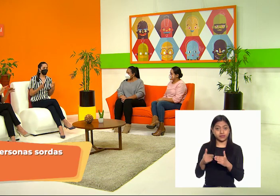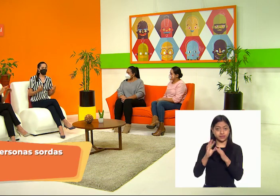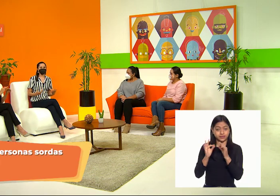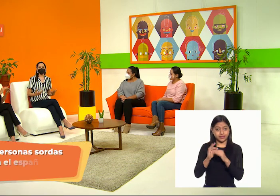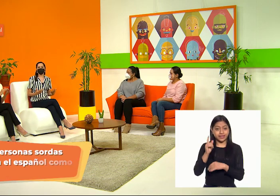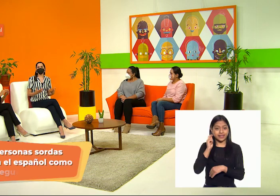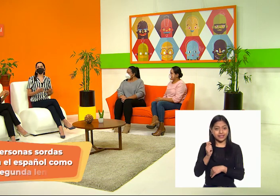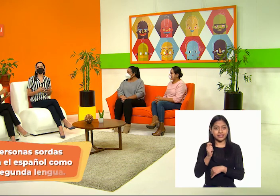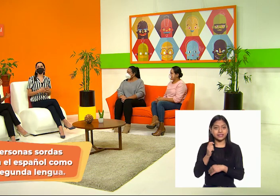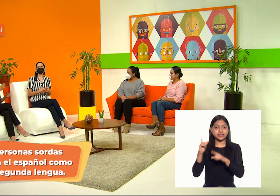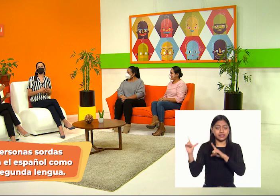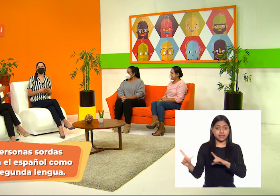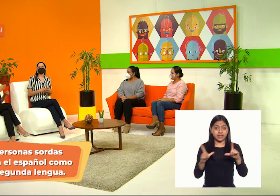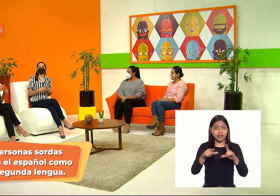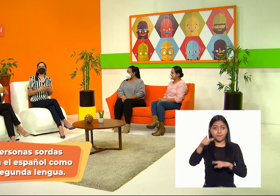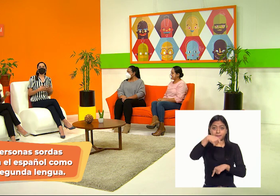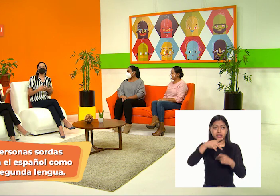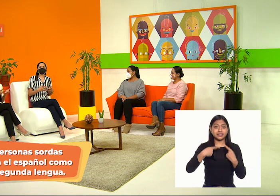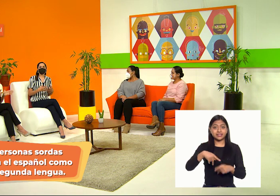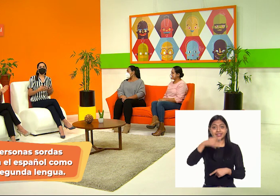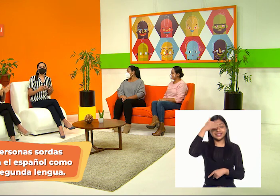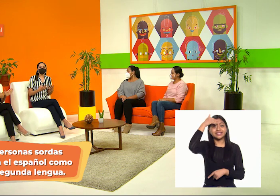se ponga esto sobre la mesa, porque